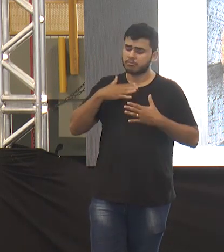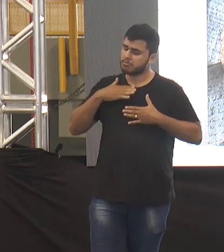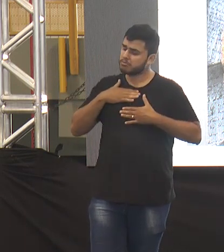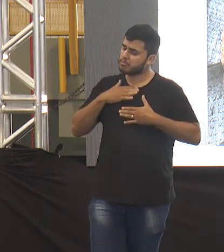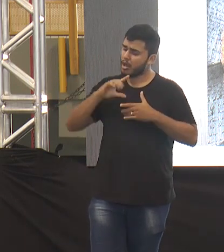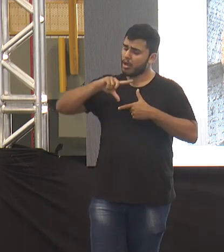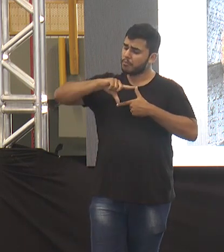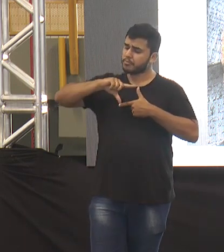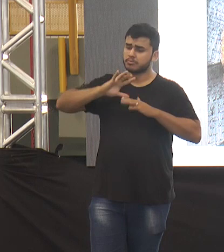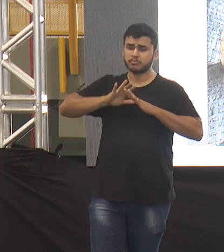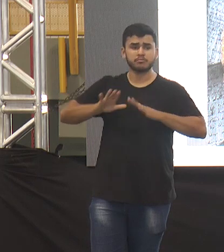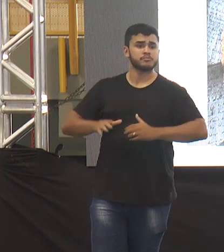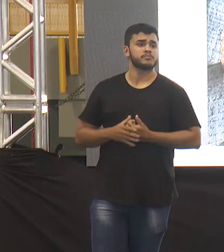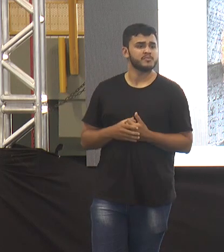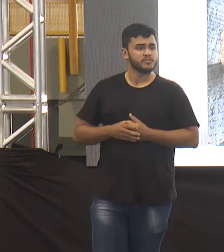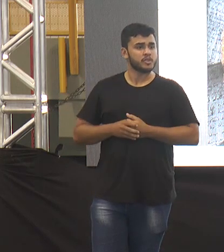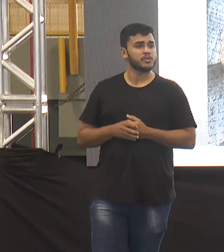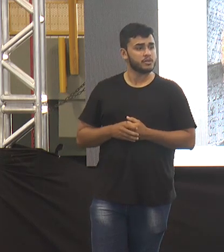minha caretice.